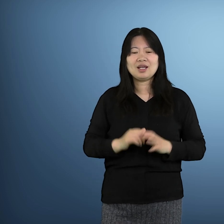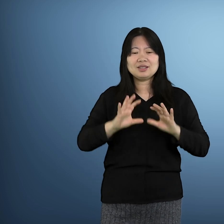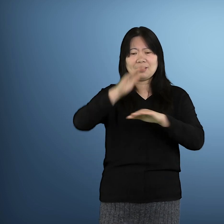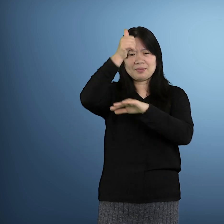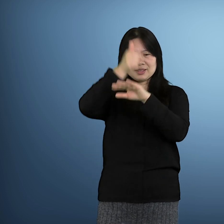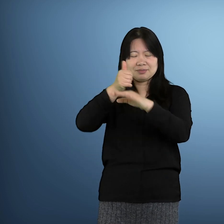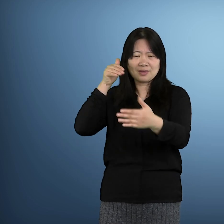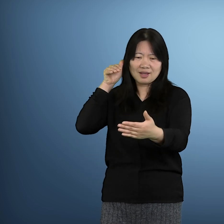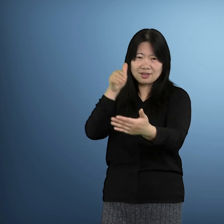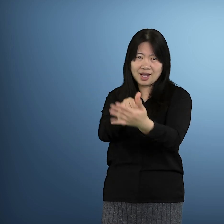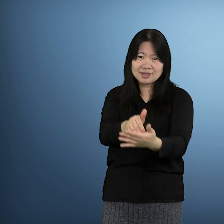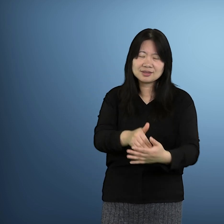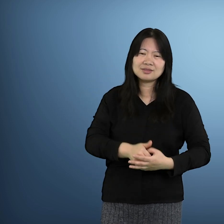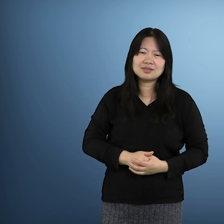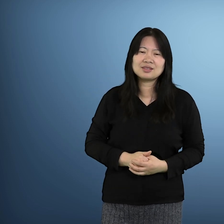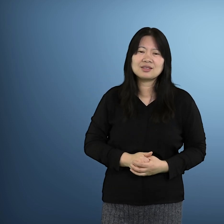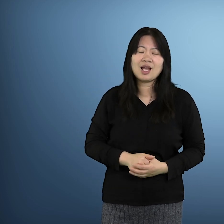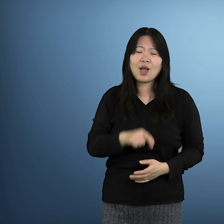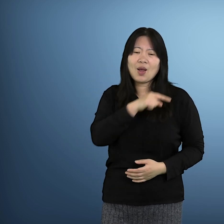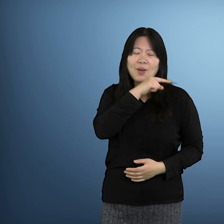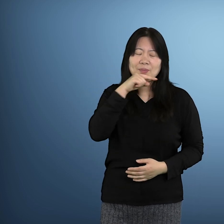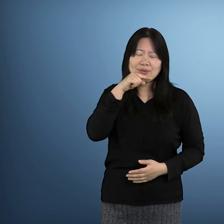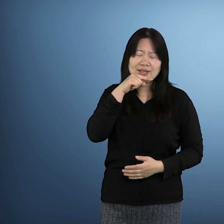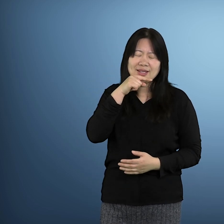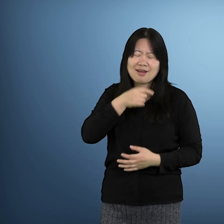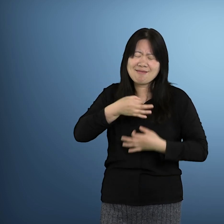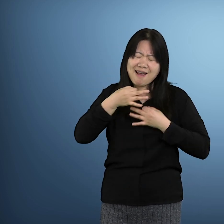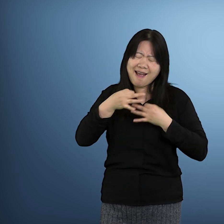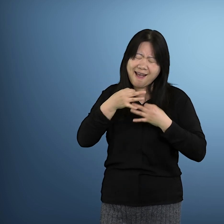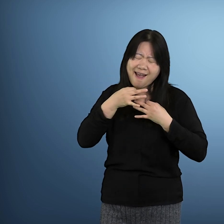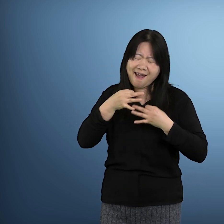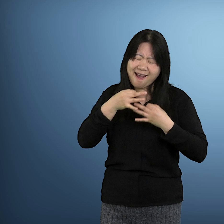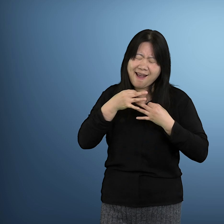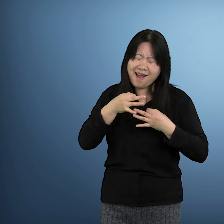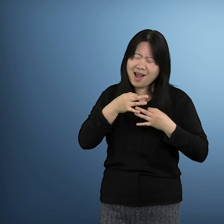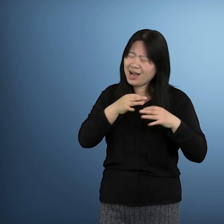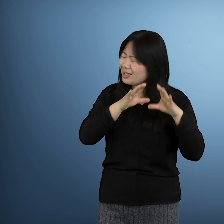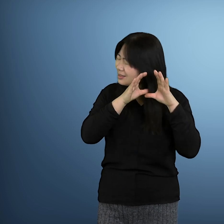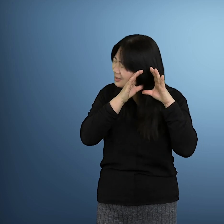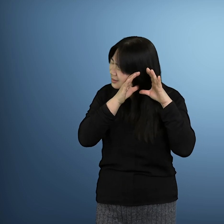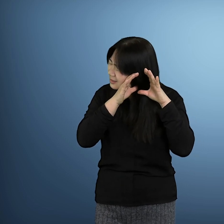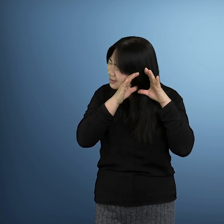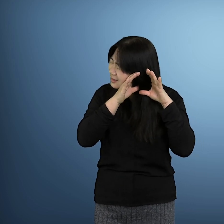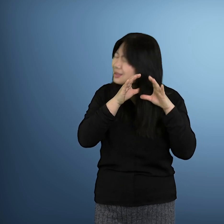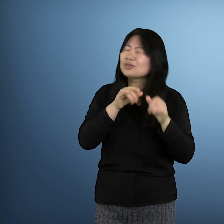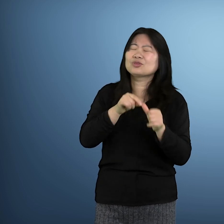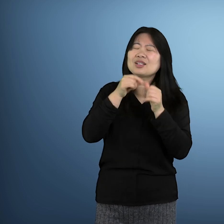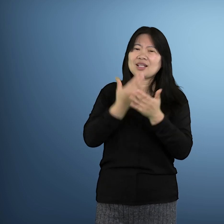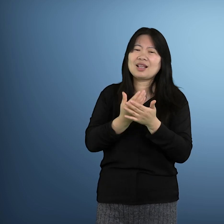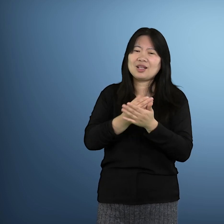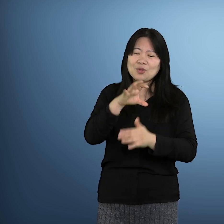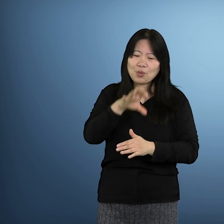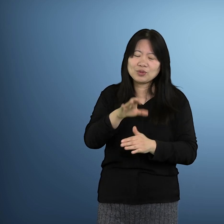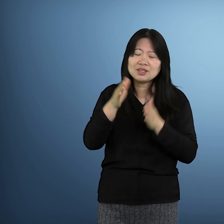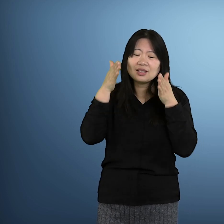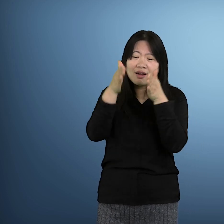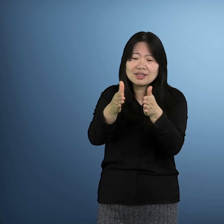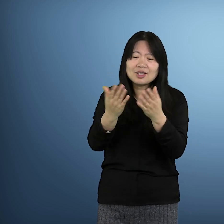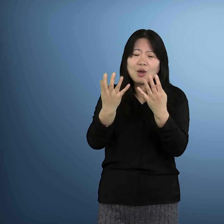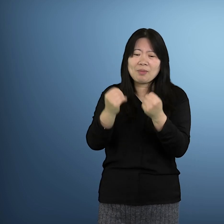땅끝까지를 향해서 그 피의 호소와 피의 부르짖음이 들리는 그 현장을 향해서 얼마나